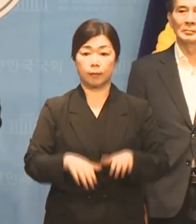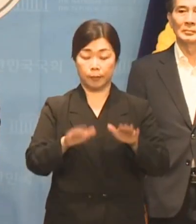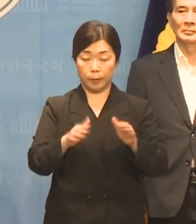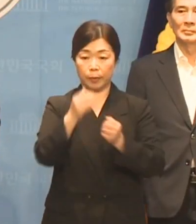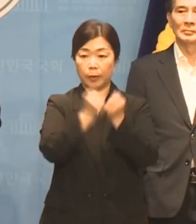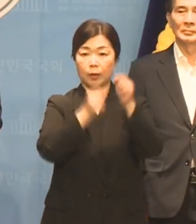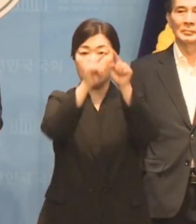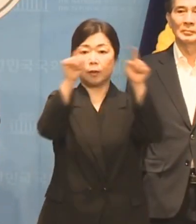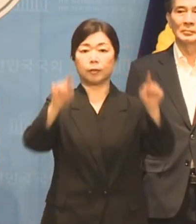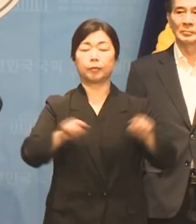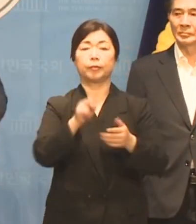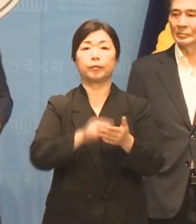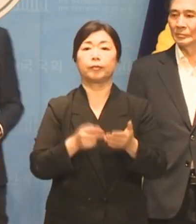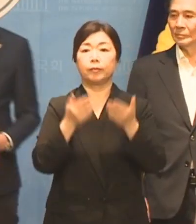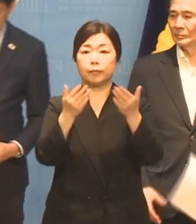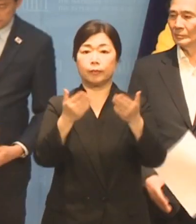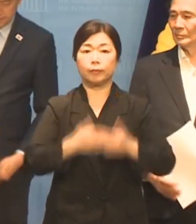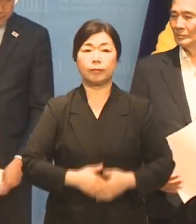성명서를 읽도록 하겠습니다.